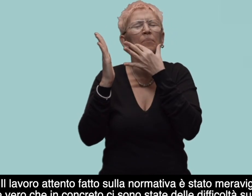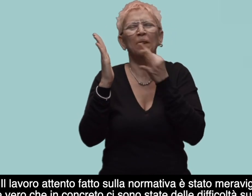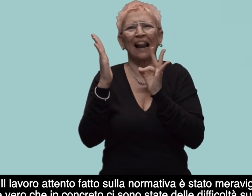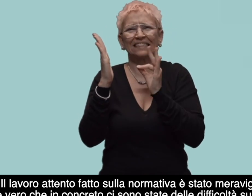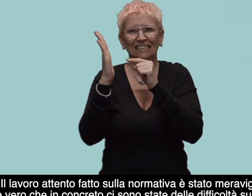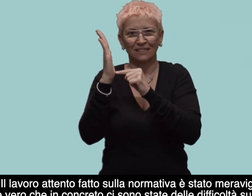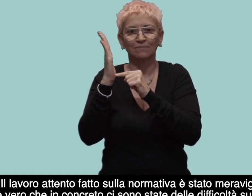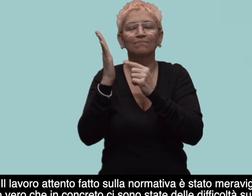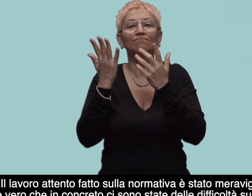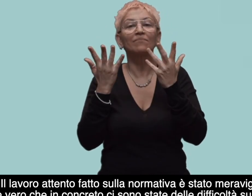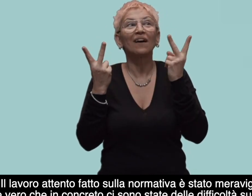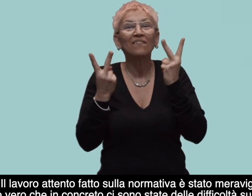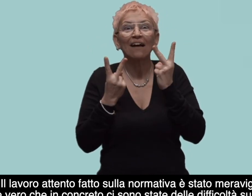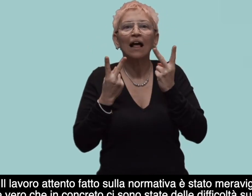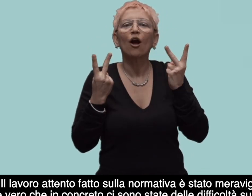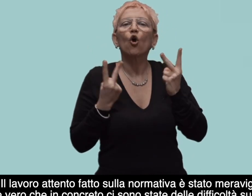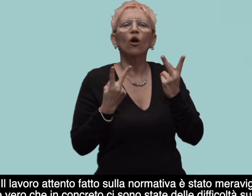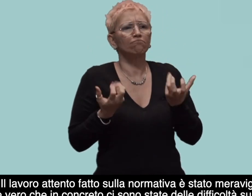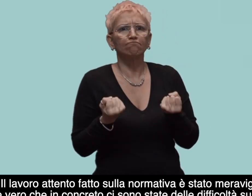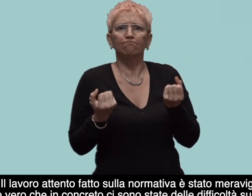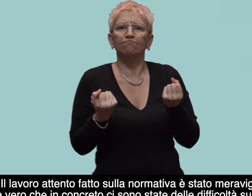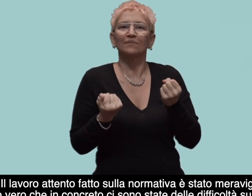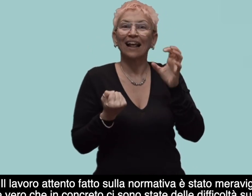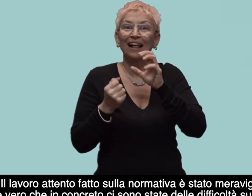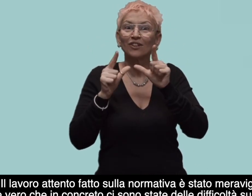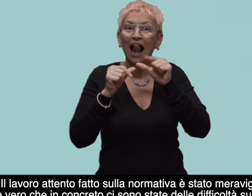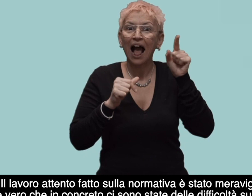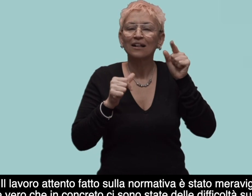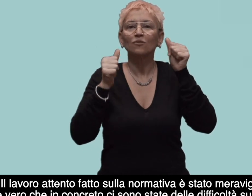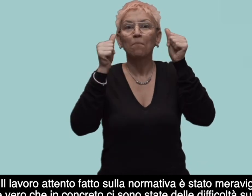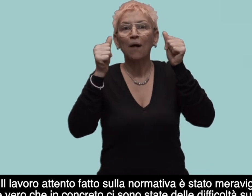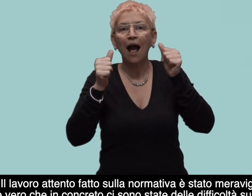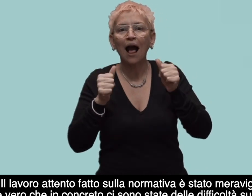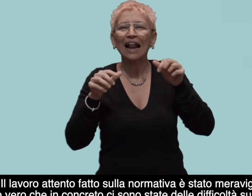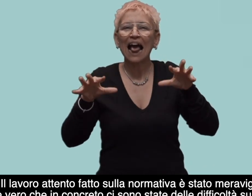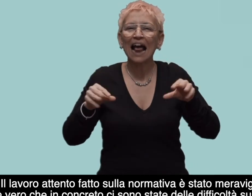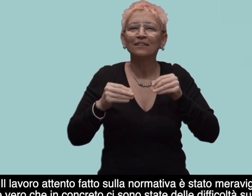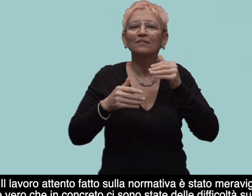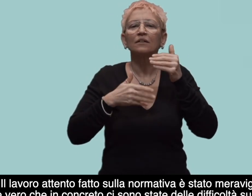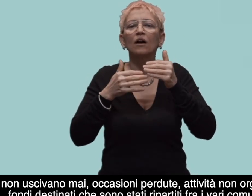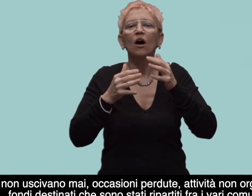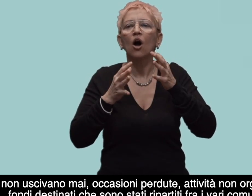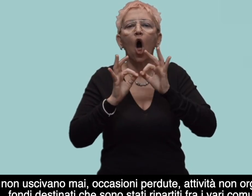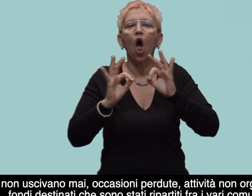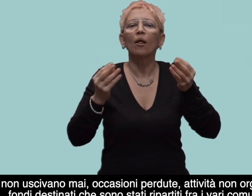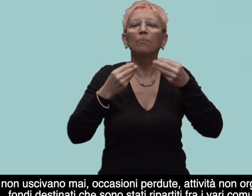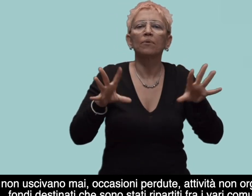è vero che in concreto ci sono state delle difficoltà sui bandi che non uscivano mai occasioni perdute